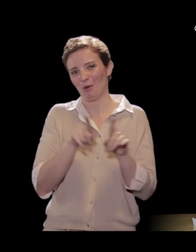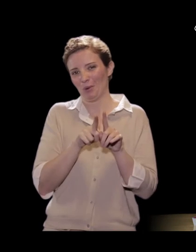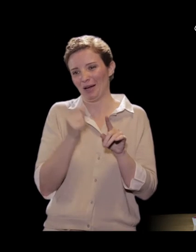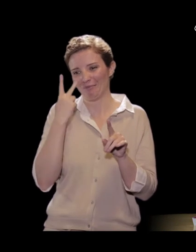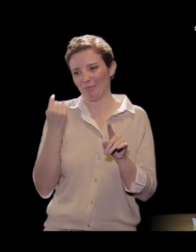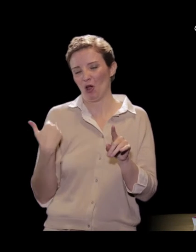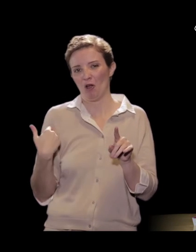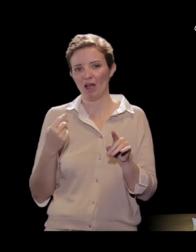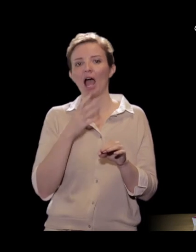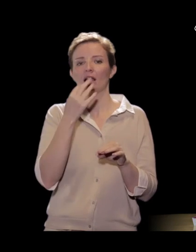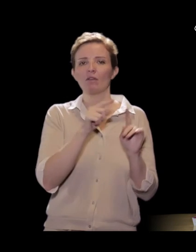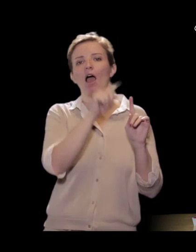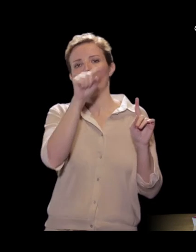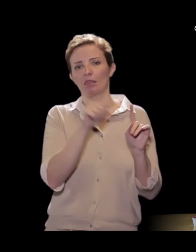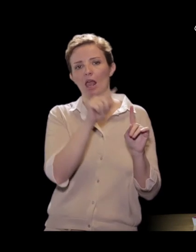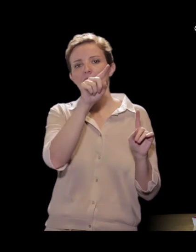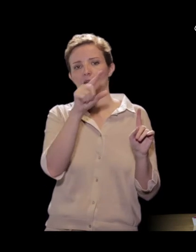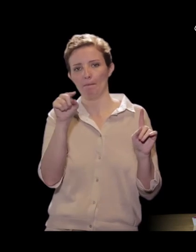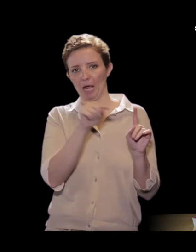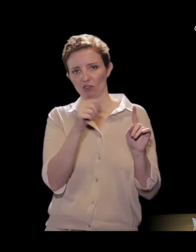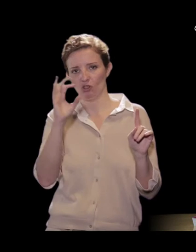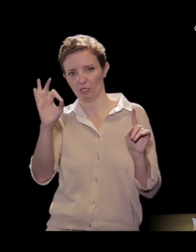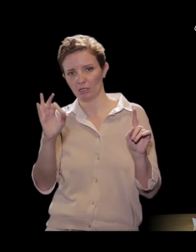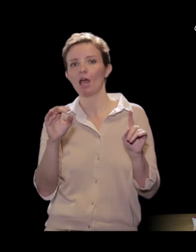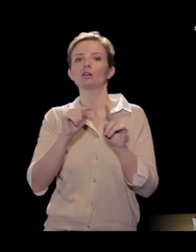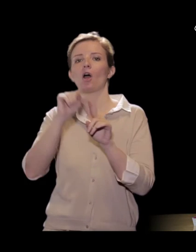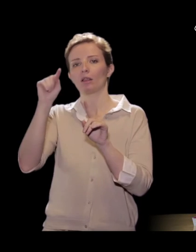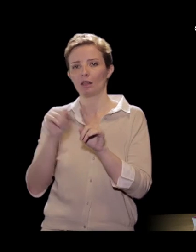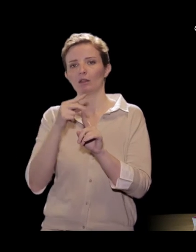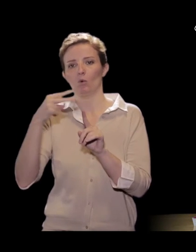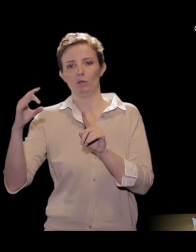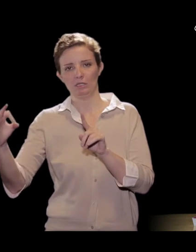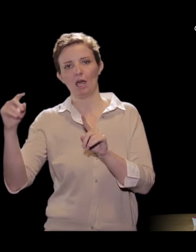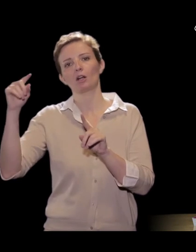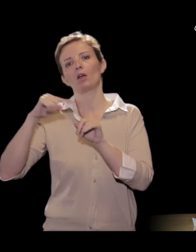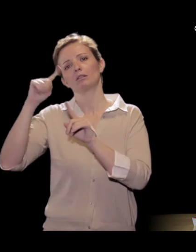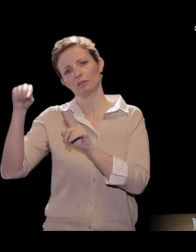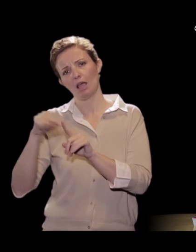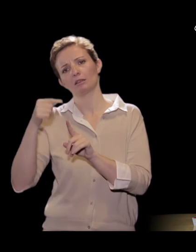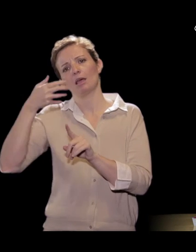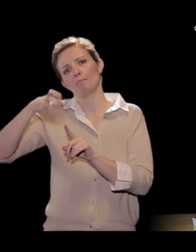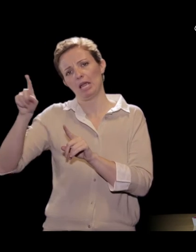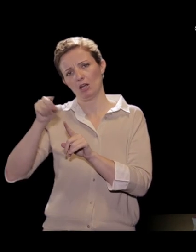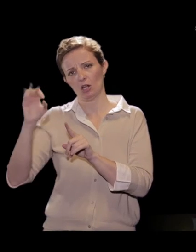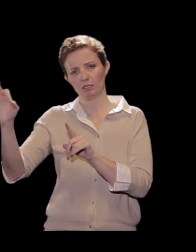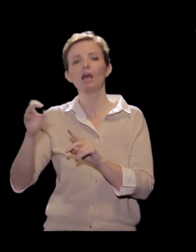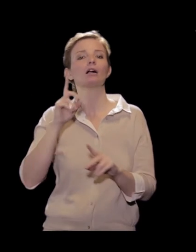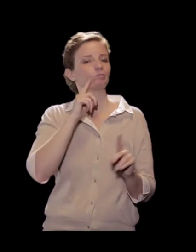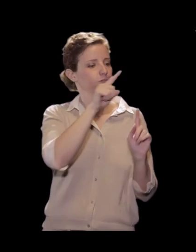Delta ugu e Delta min 0 la parabola sempre con concavità rivolta verso